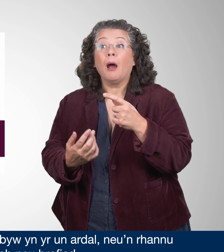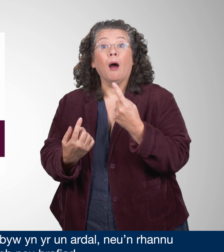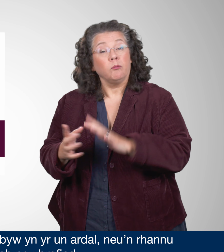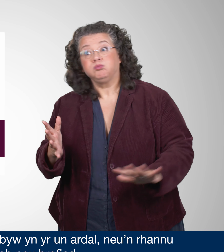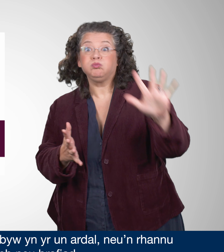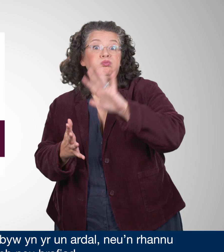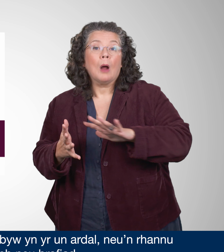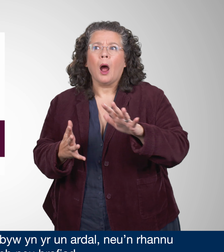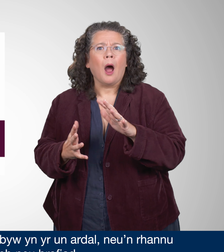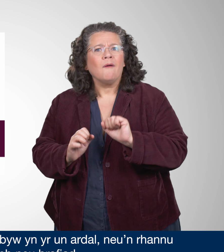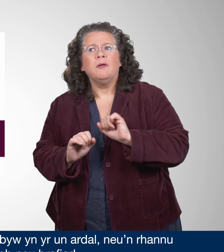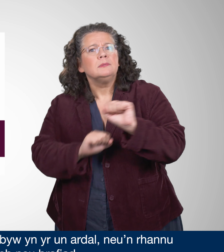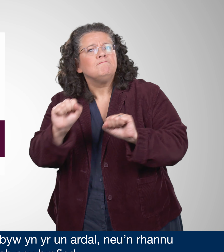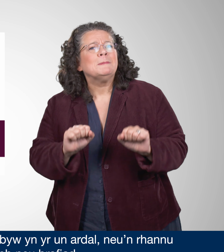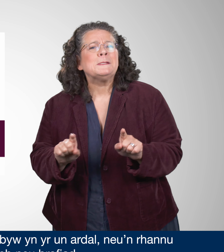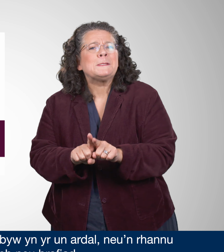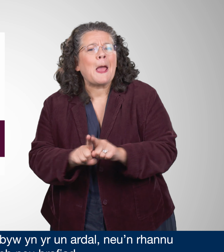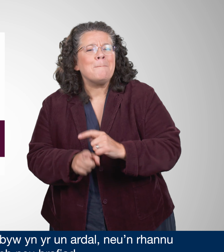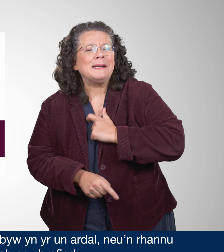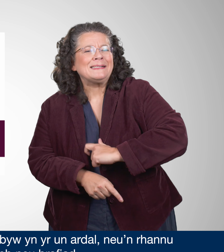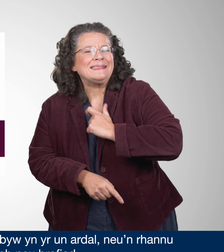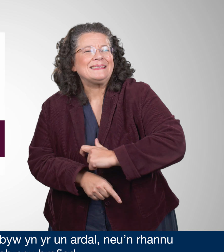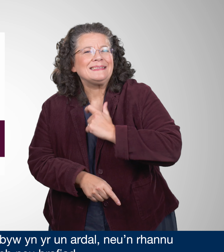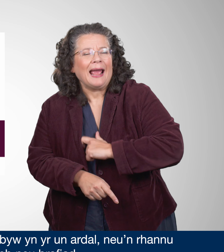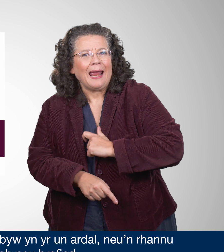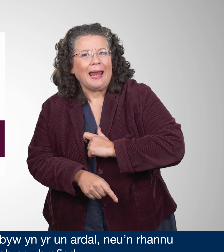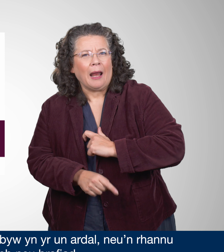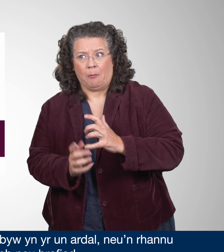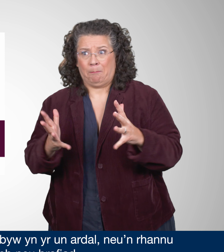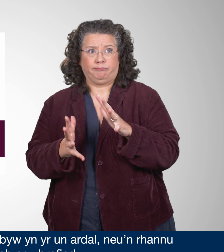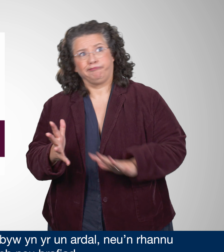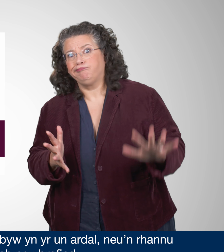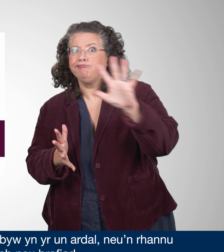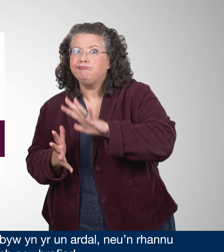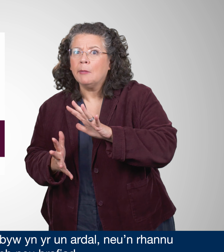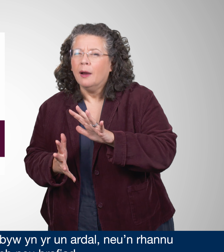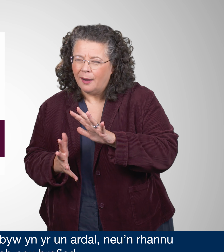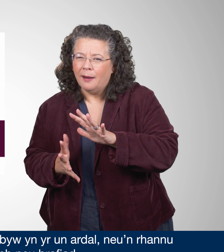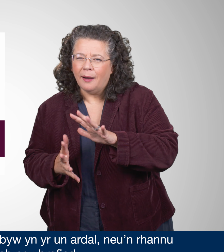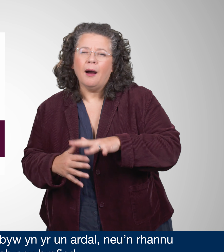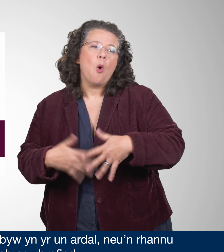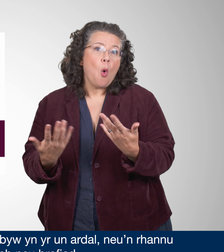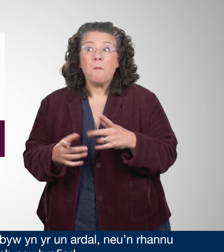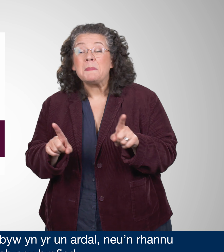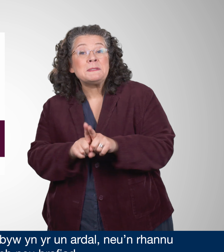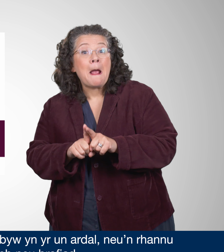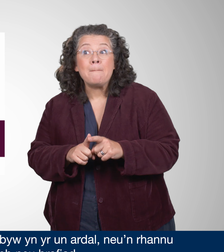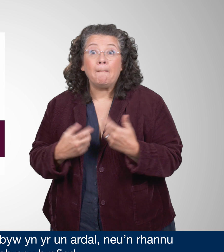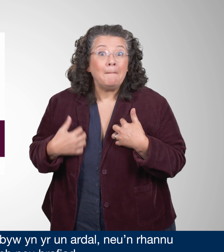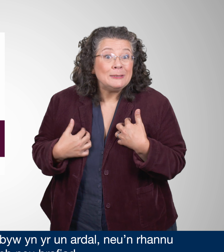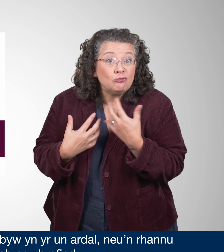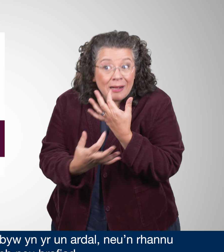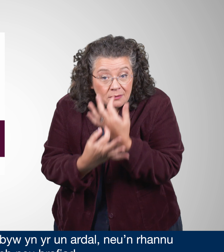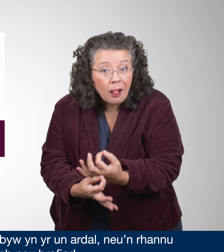Rydyn ni'n golygu pobl sydd naill ai'n byw yn yr un ardal